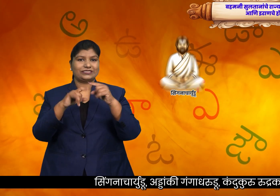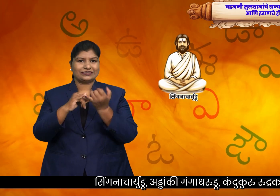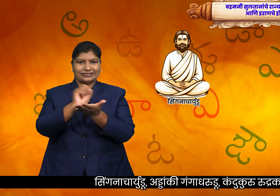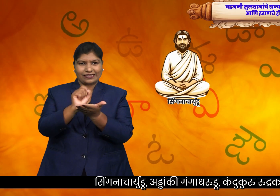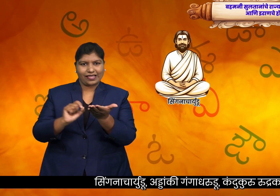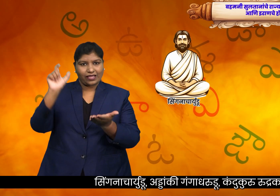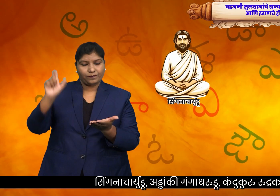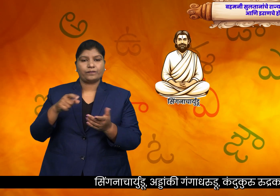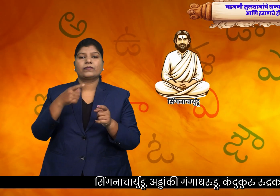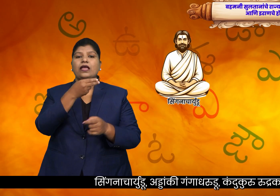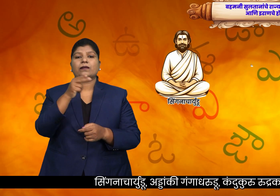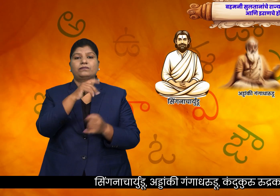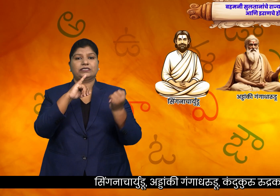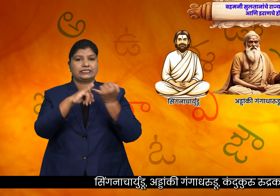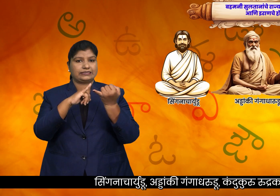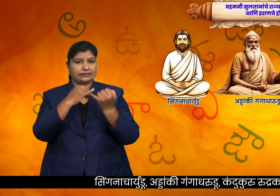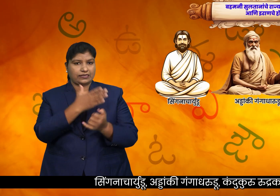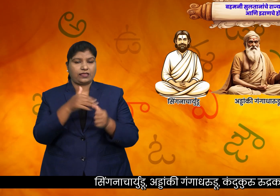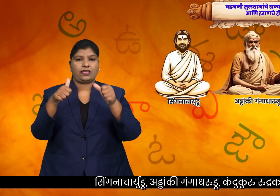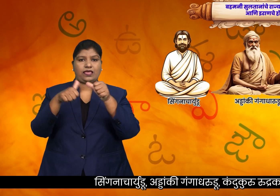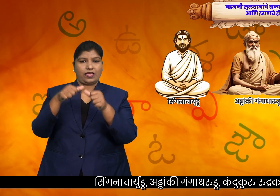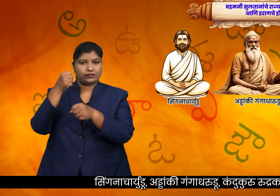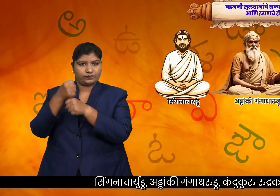सिंगनाचार्युडू, अड्डंकी गंगाधरुडू,